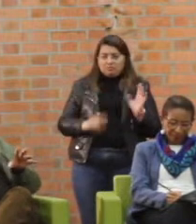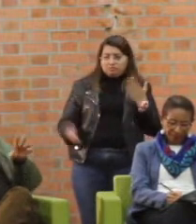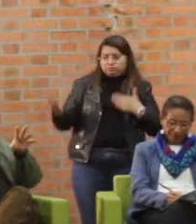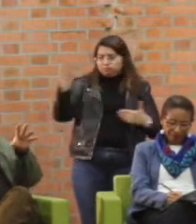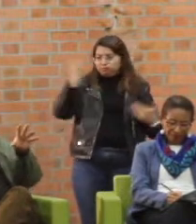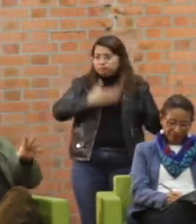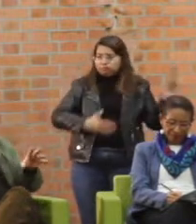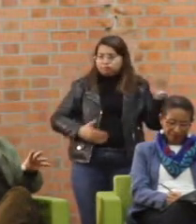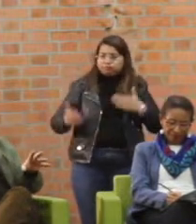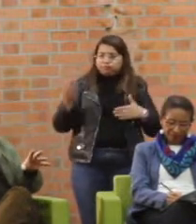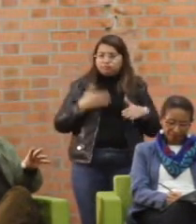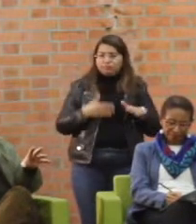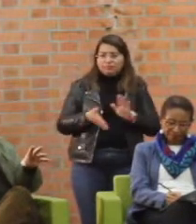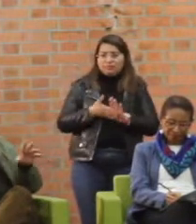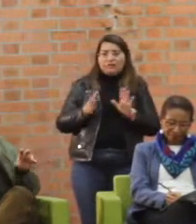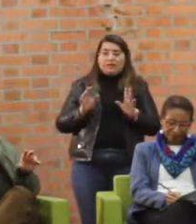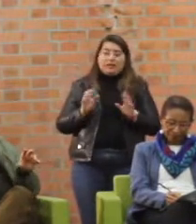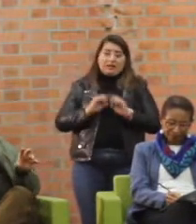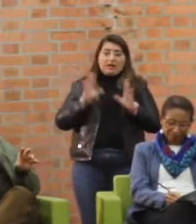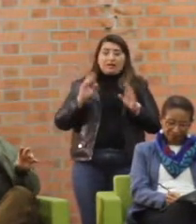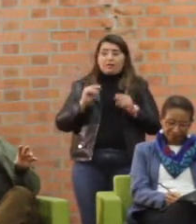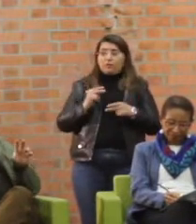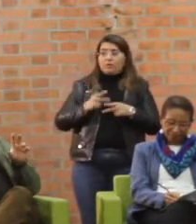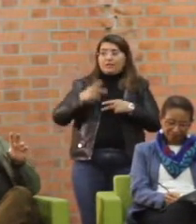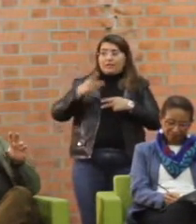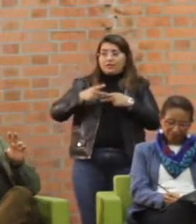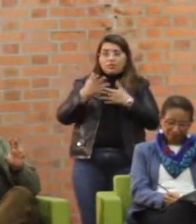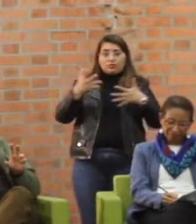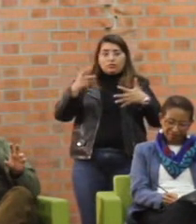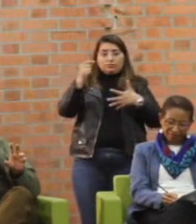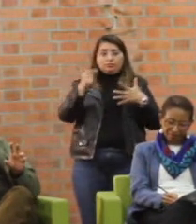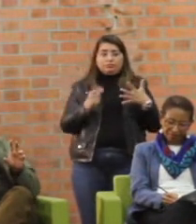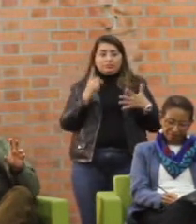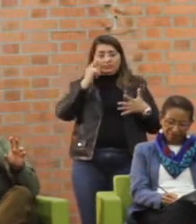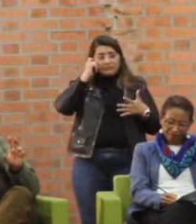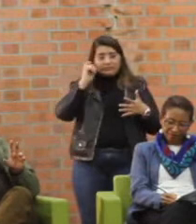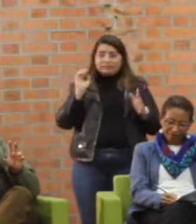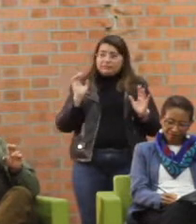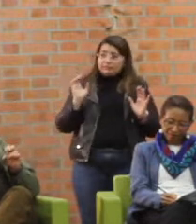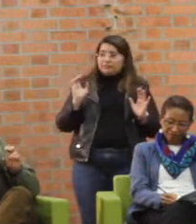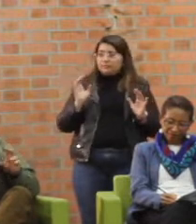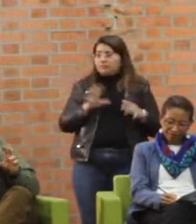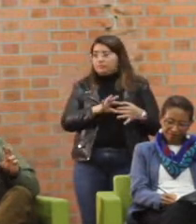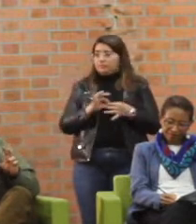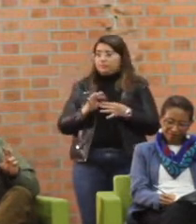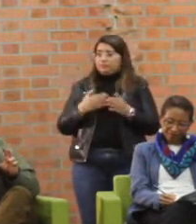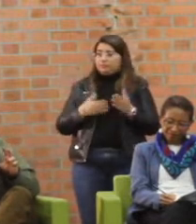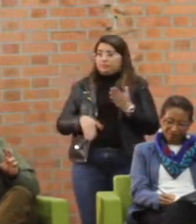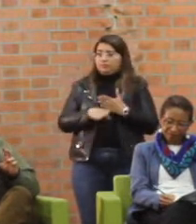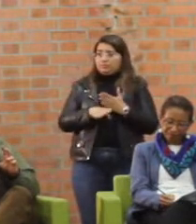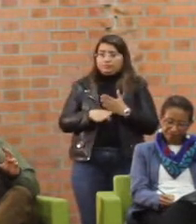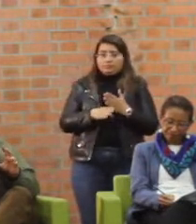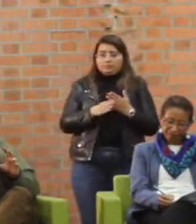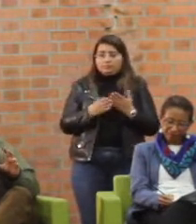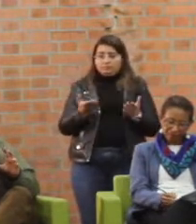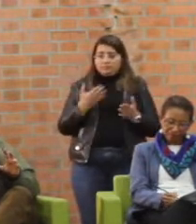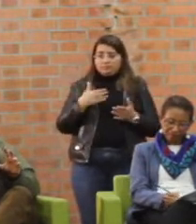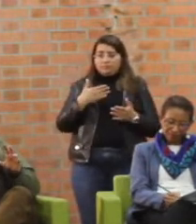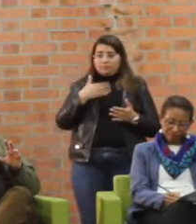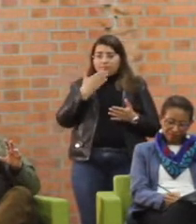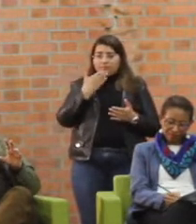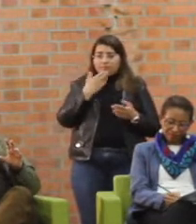diciendo ahí hay un derecho como cuando despenalizó el consumo de sustancias psicoactivas en el